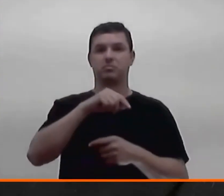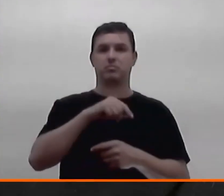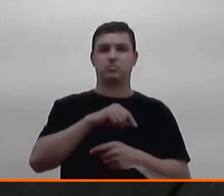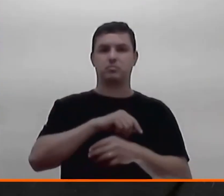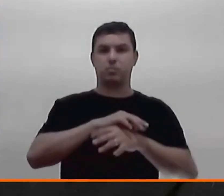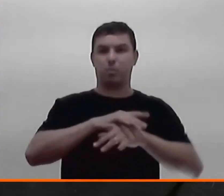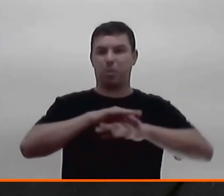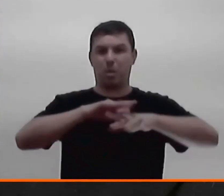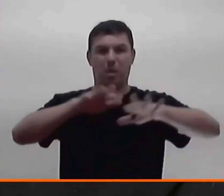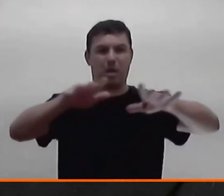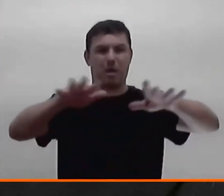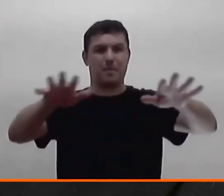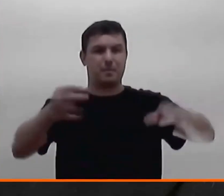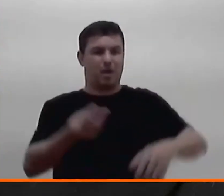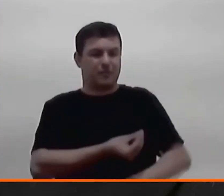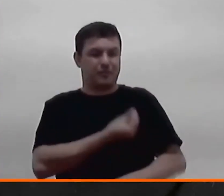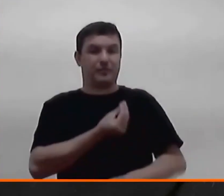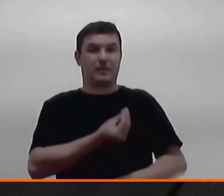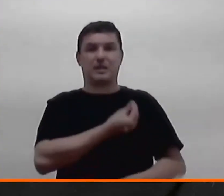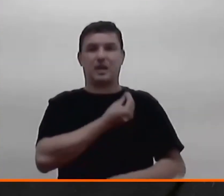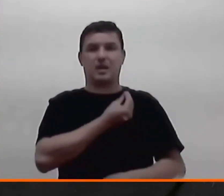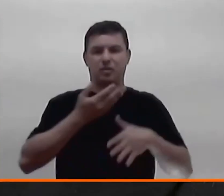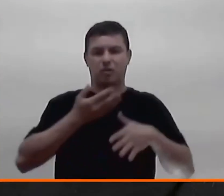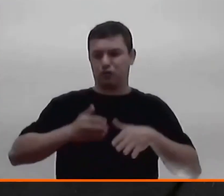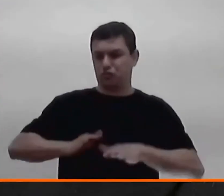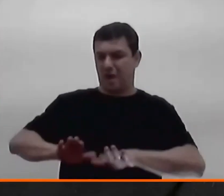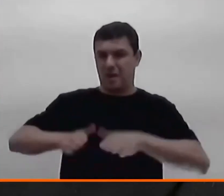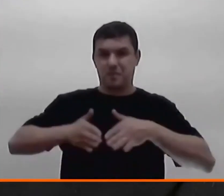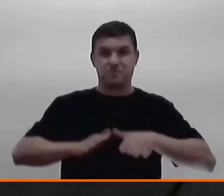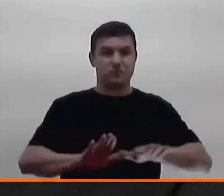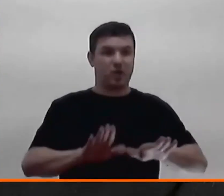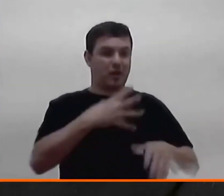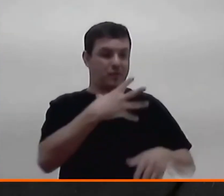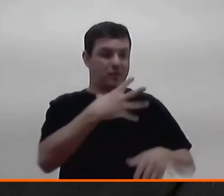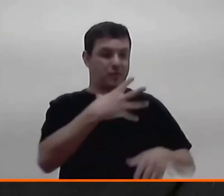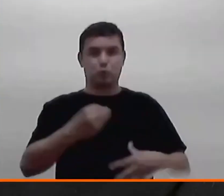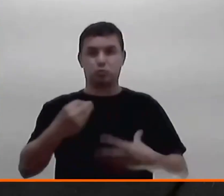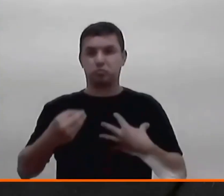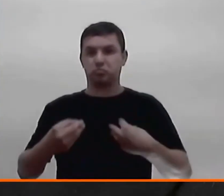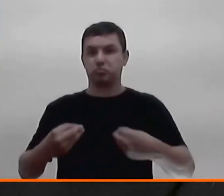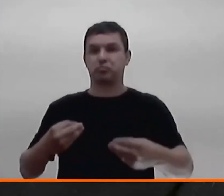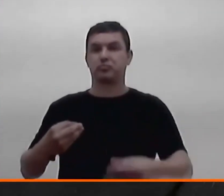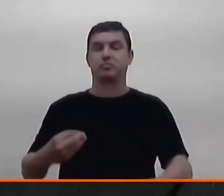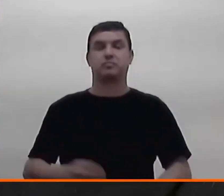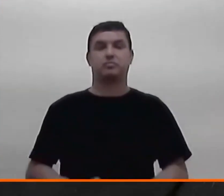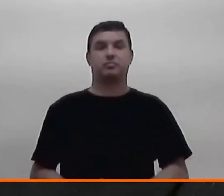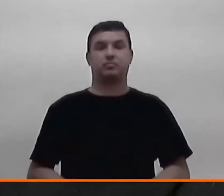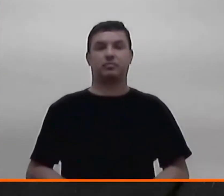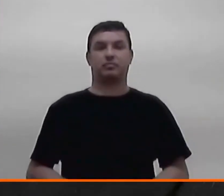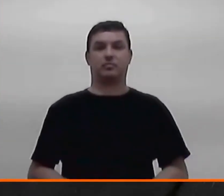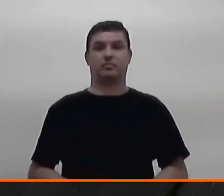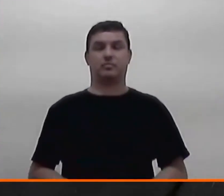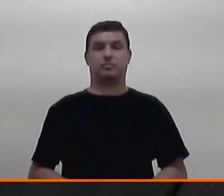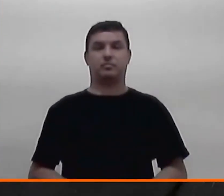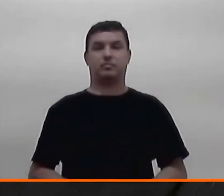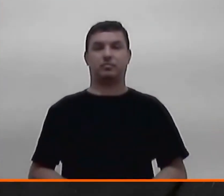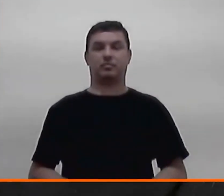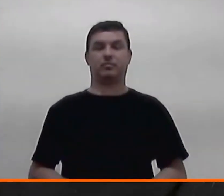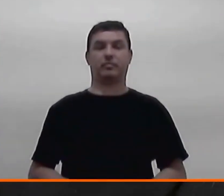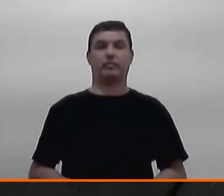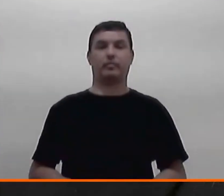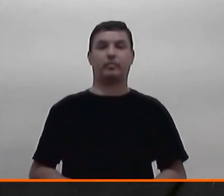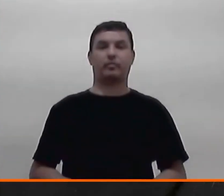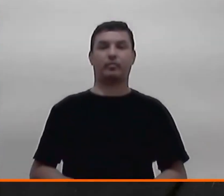vida, vida que gera. Então, irmãos, aqui, se tu